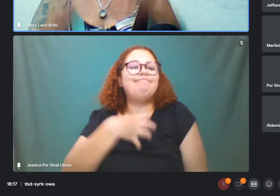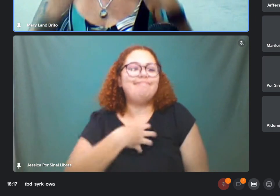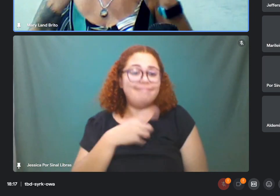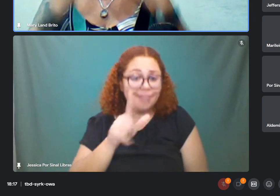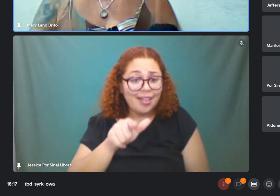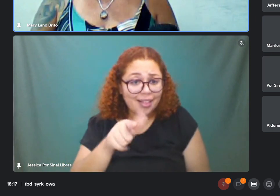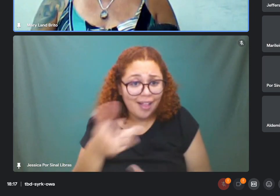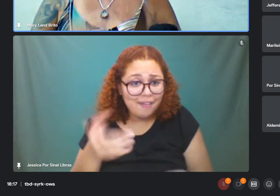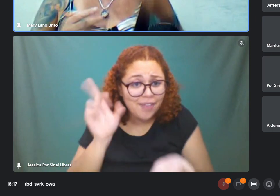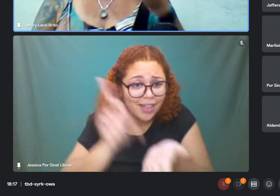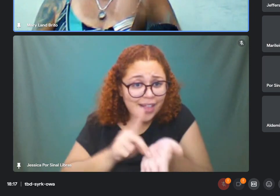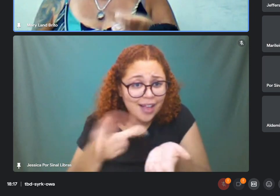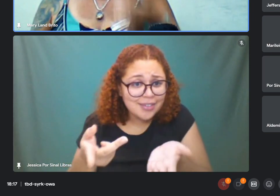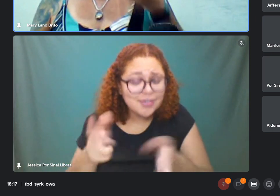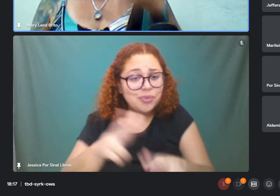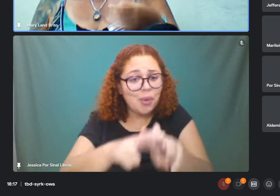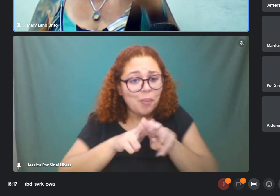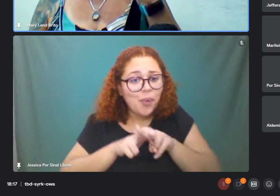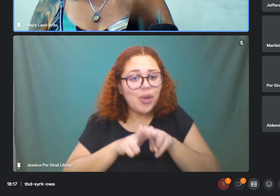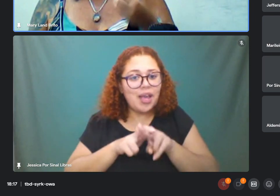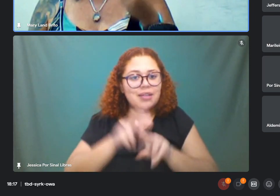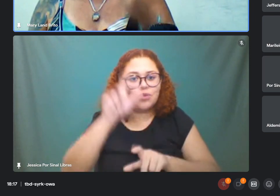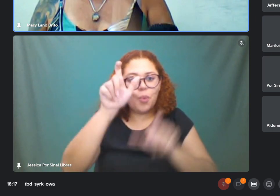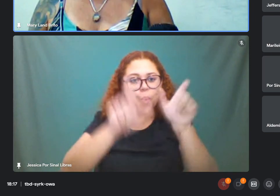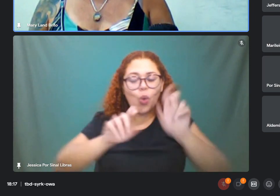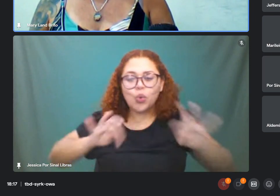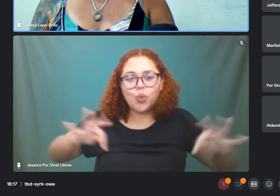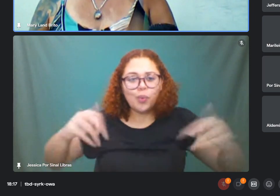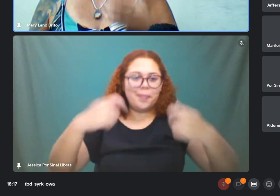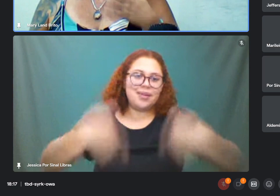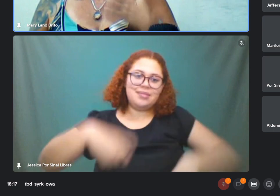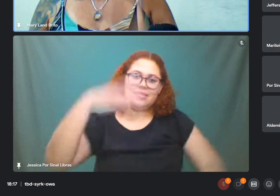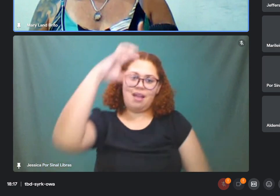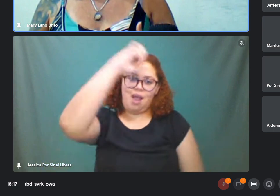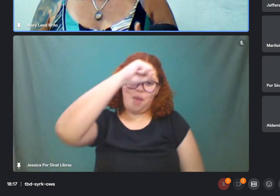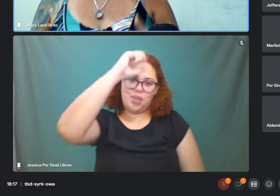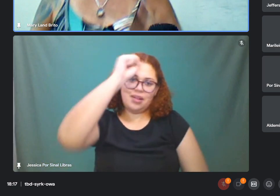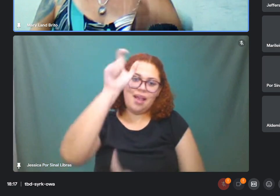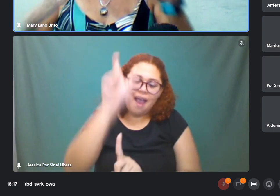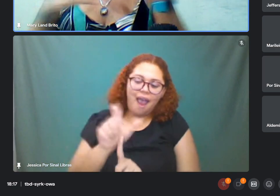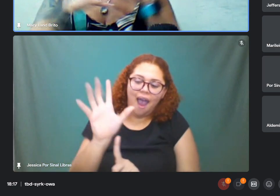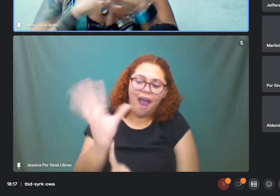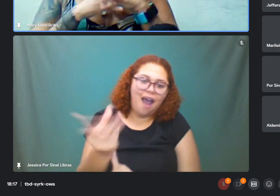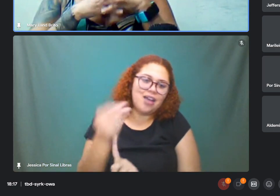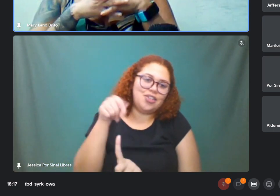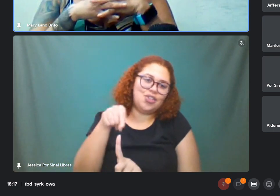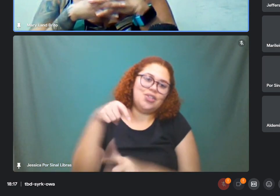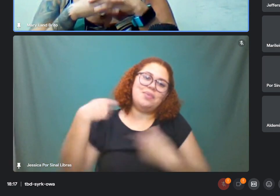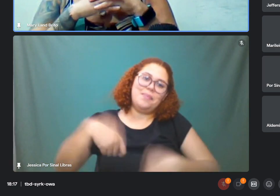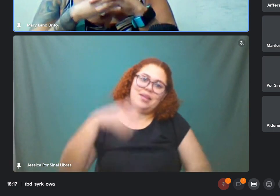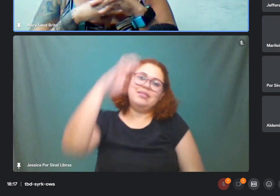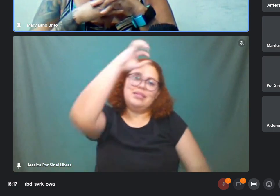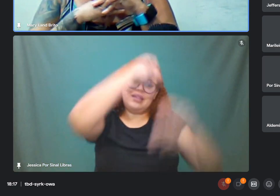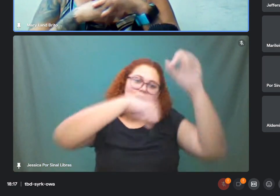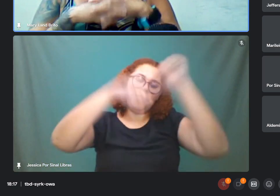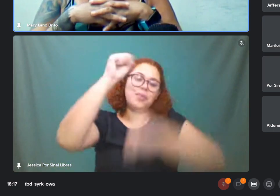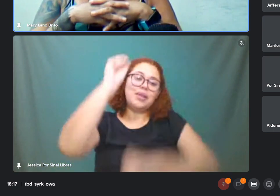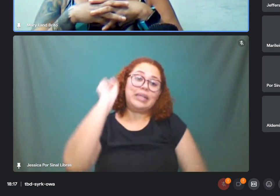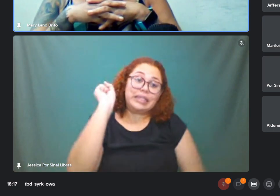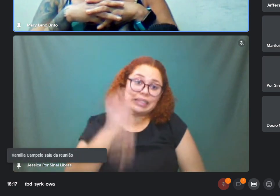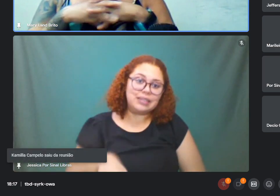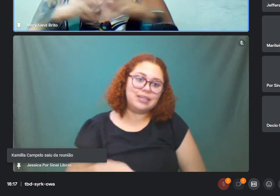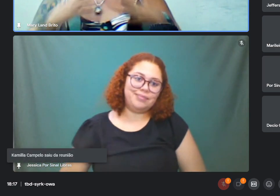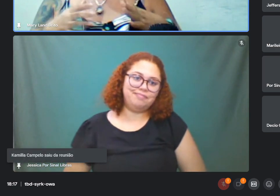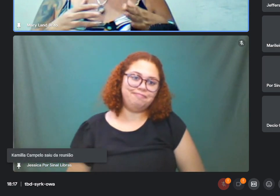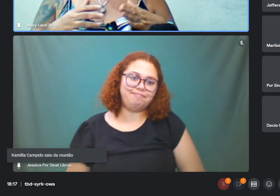têm que aprender, e a gente está vivendo esse desafio agora, mulher. No fundo, que é de se encontrar esses públicos. Eu acho